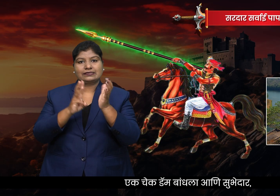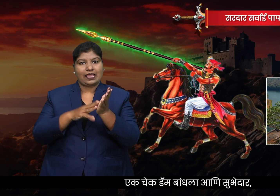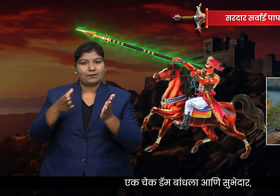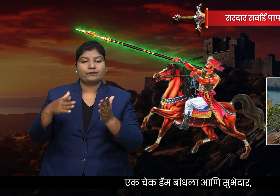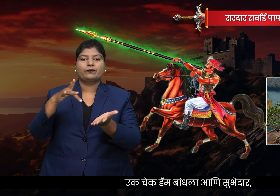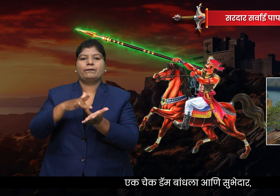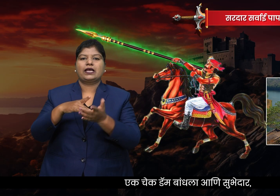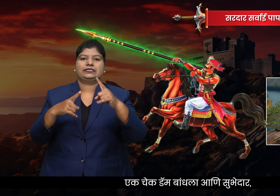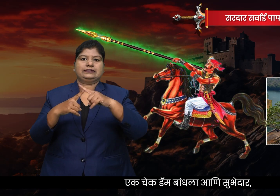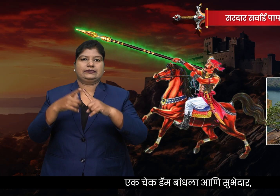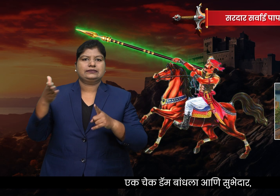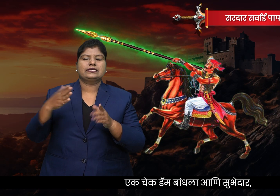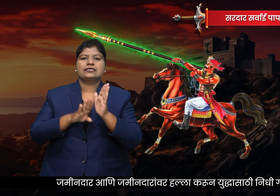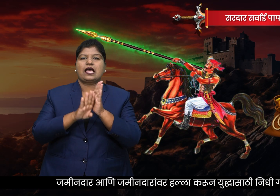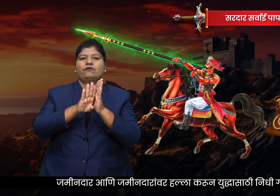सुभेदार